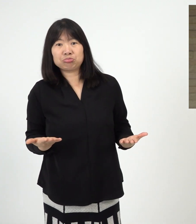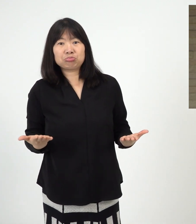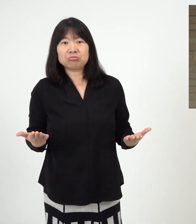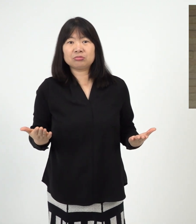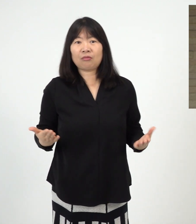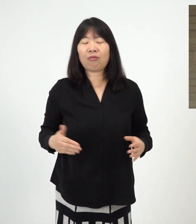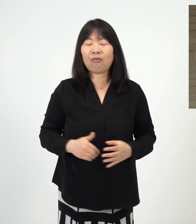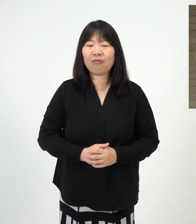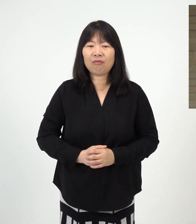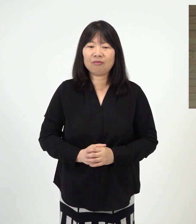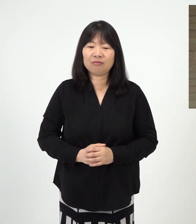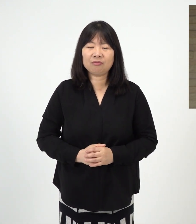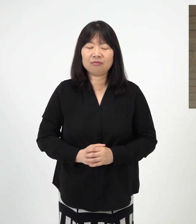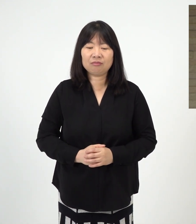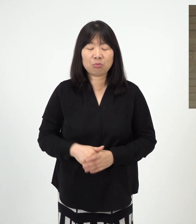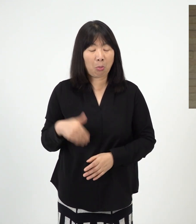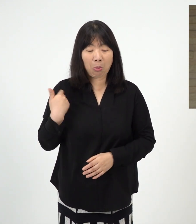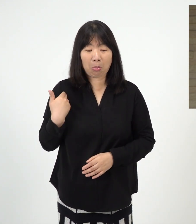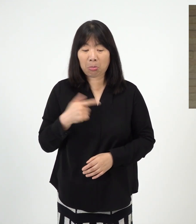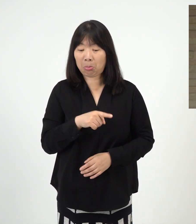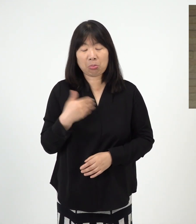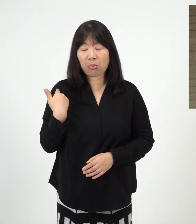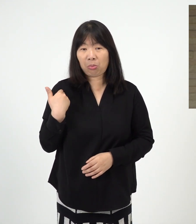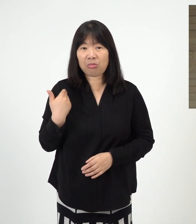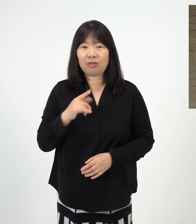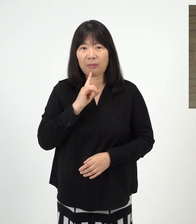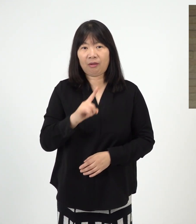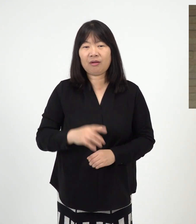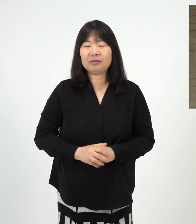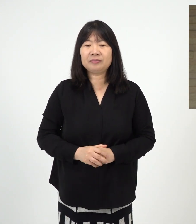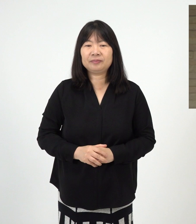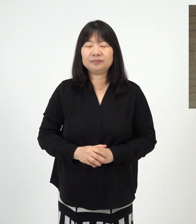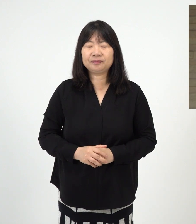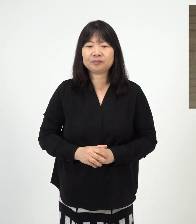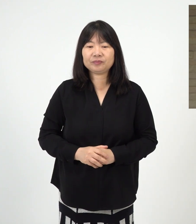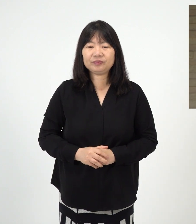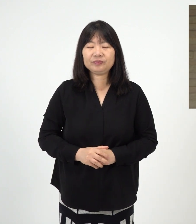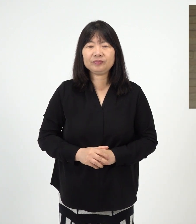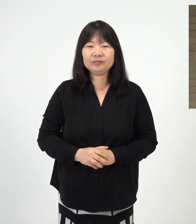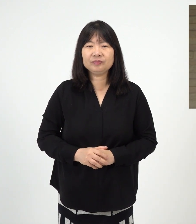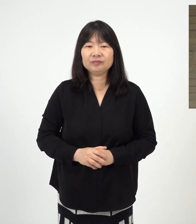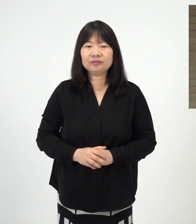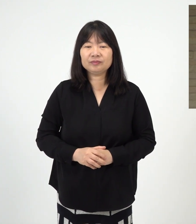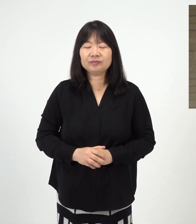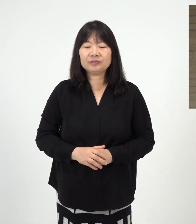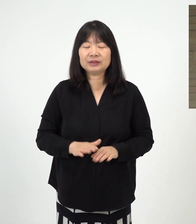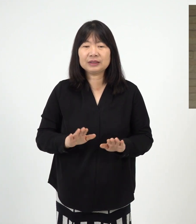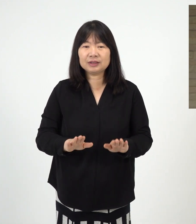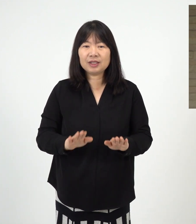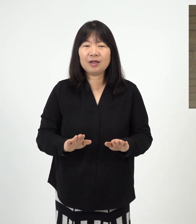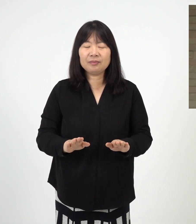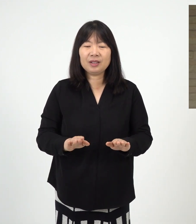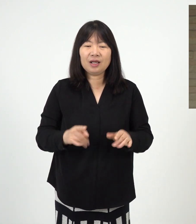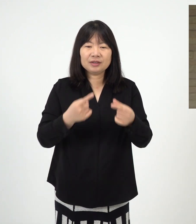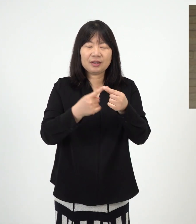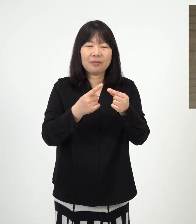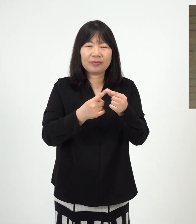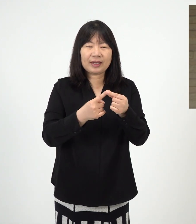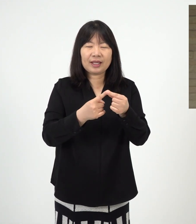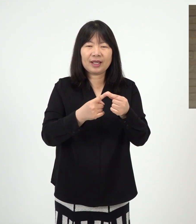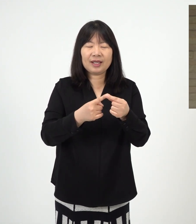모른다. 자, 그러면 여기서 첫 번째 예증을 통해 깨어있으라는 말의